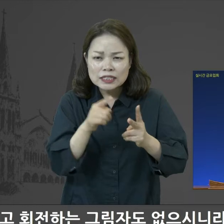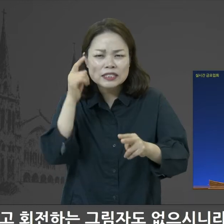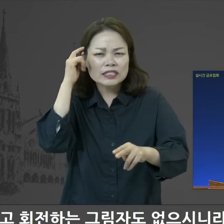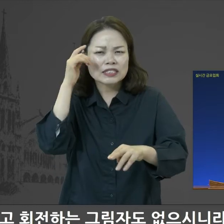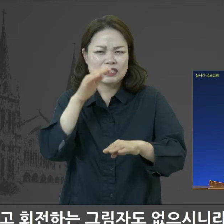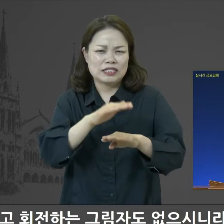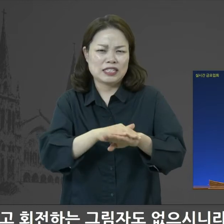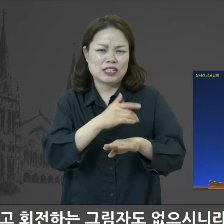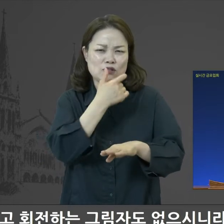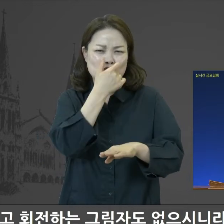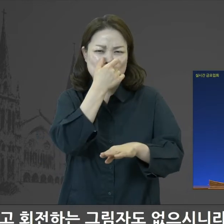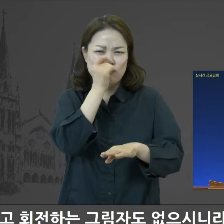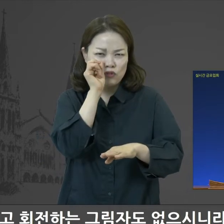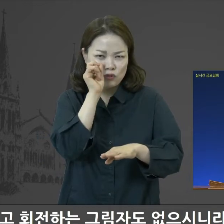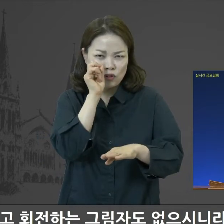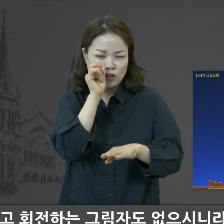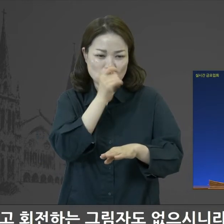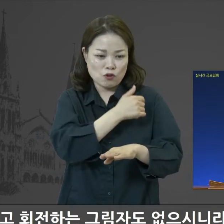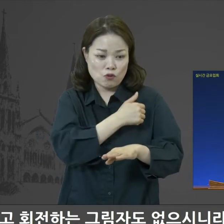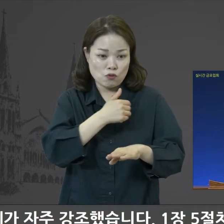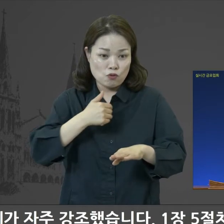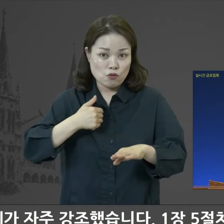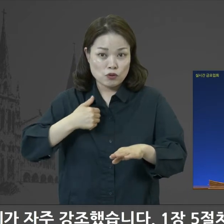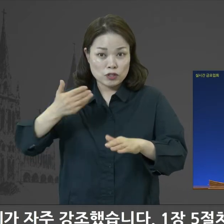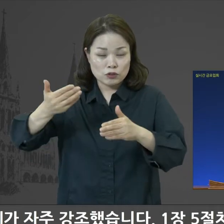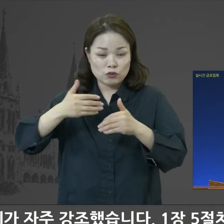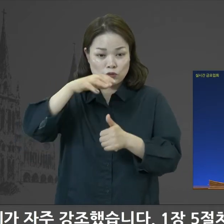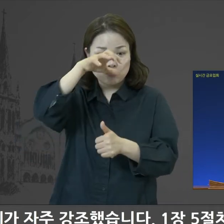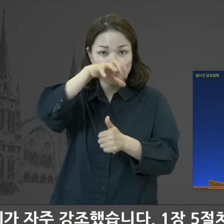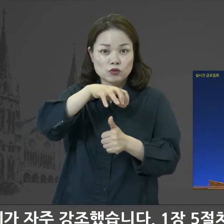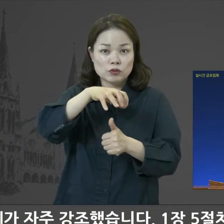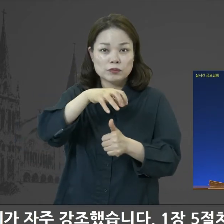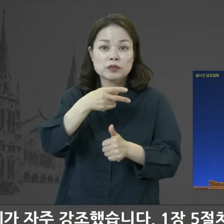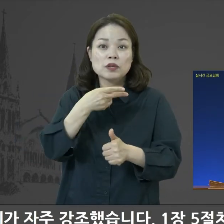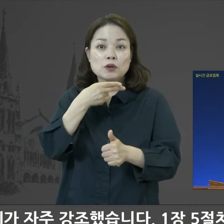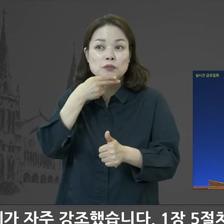지혜가 부족하거든 후히 주시며 꾸짖지